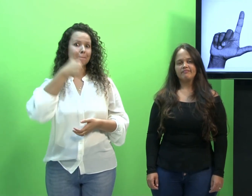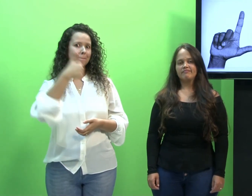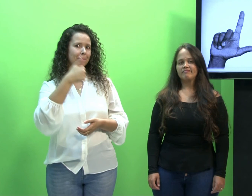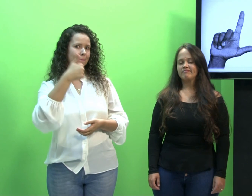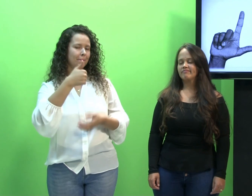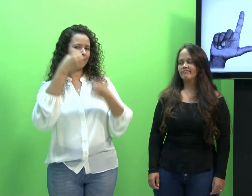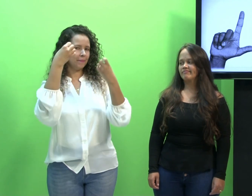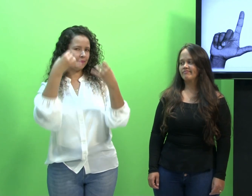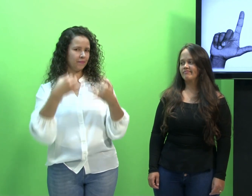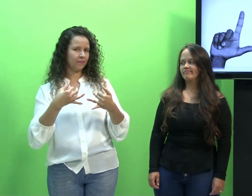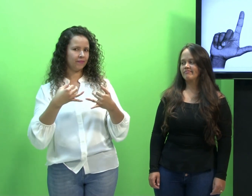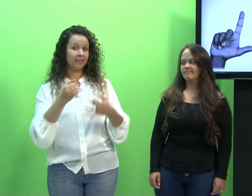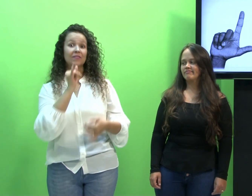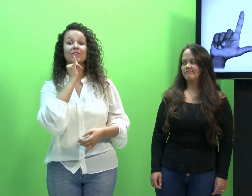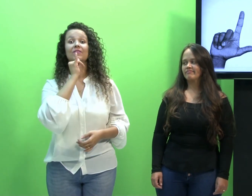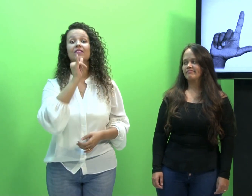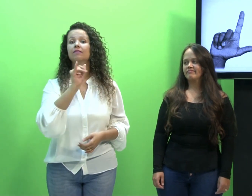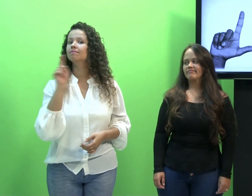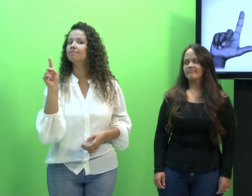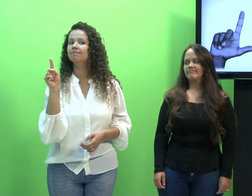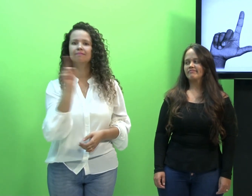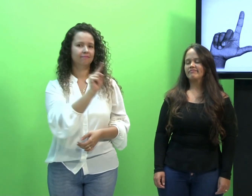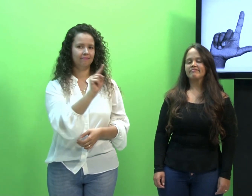negação utilizando o sinal não.